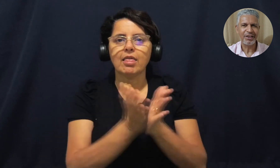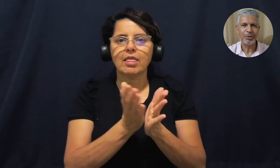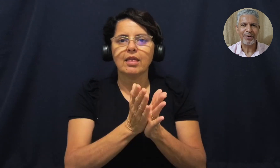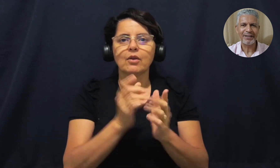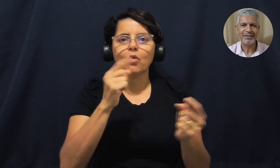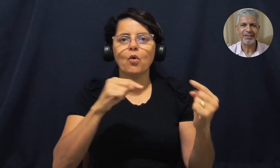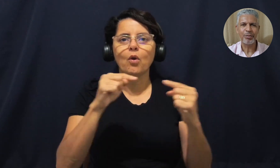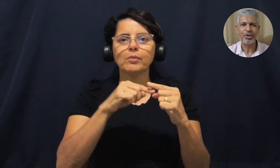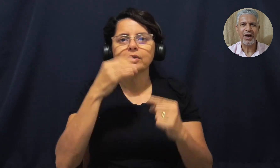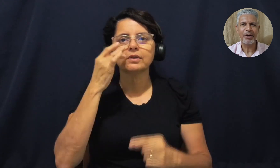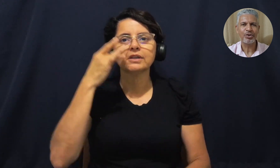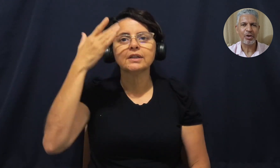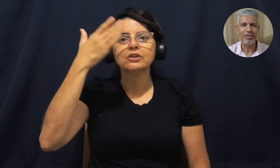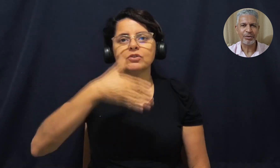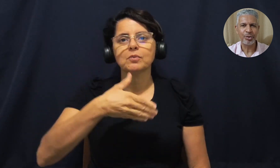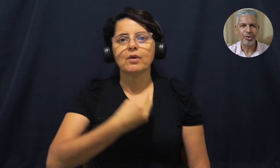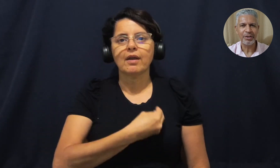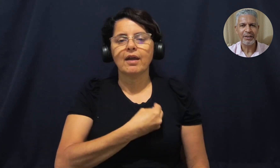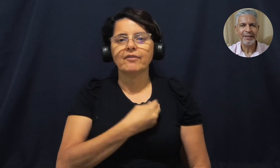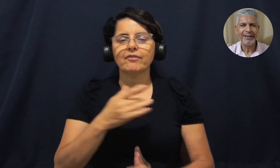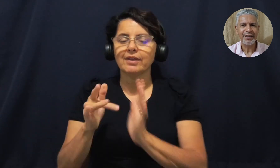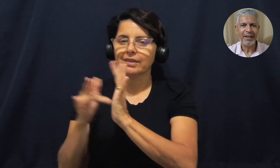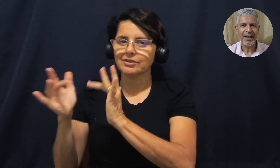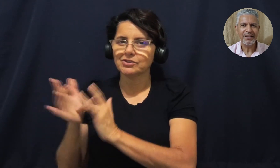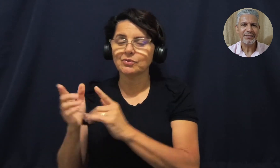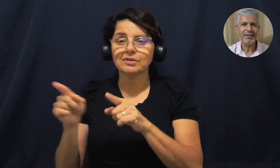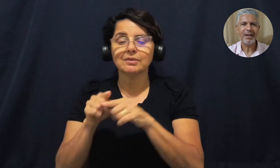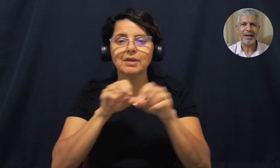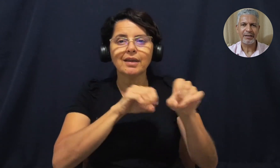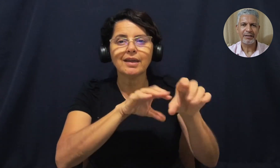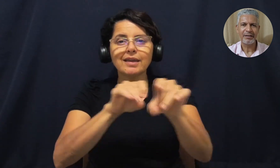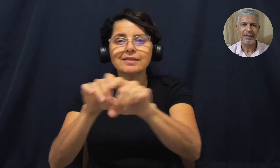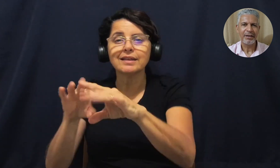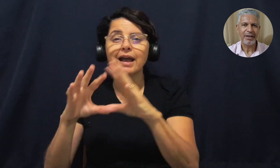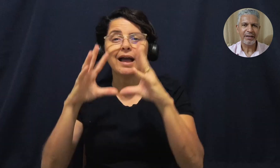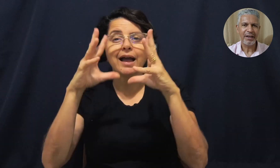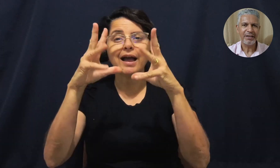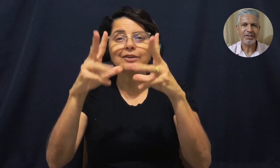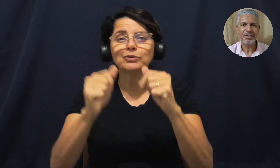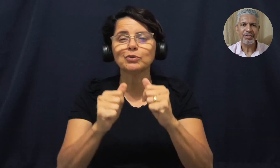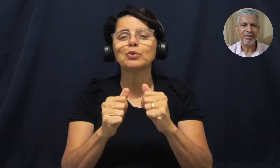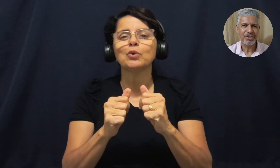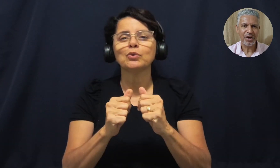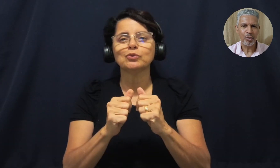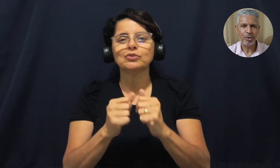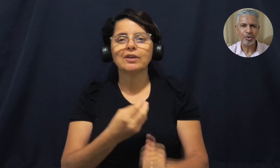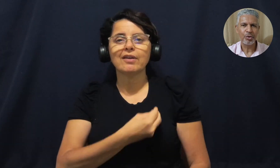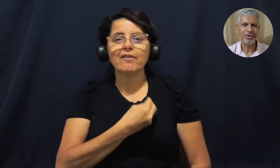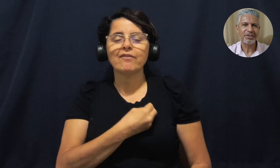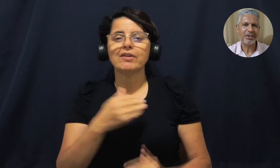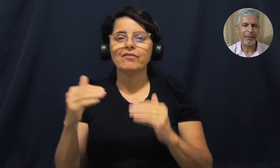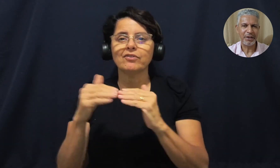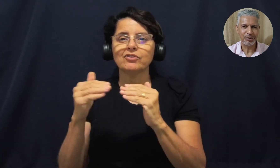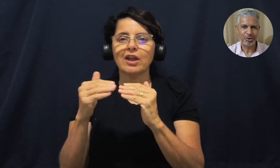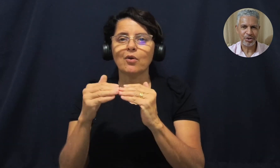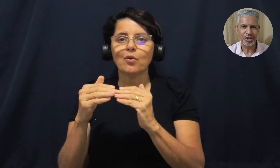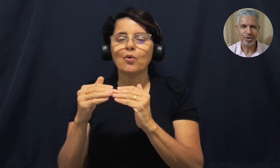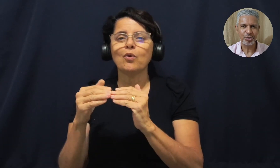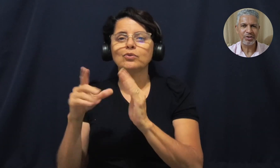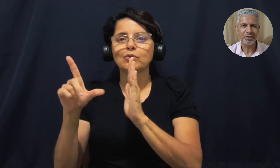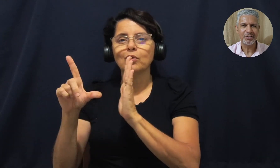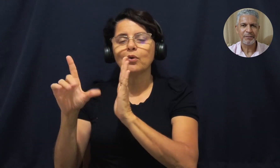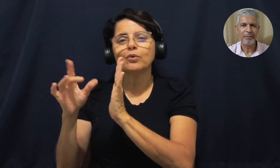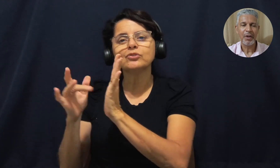foi escrito para testemunhar o Salvador e ensinar que aqueles que vivem de acordo com os ensinamentos